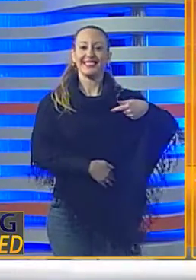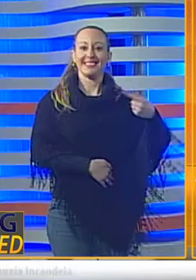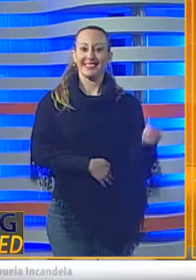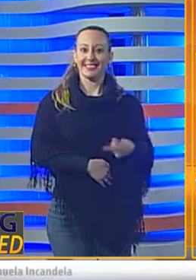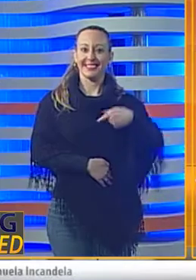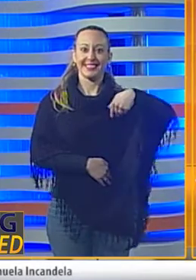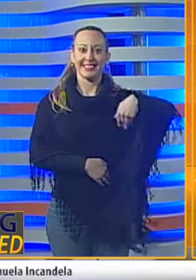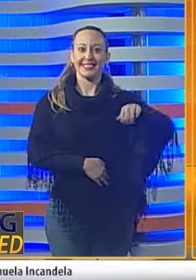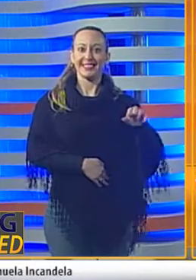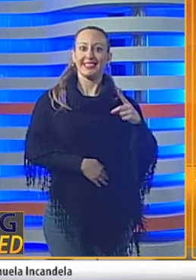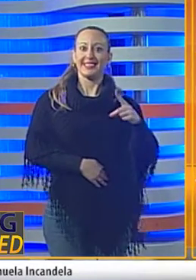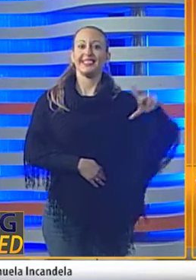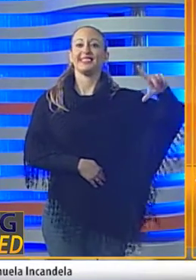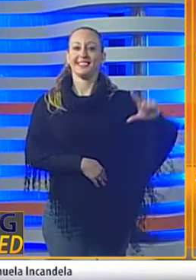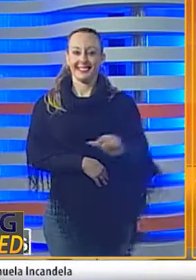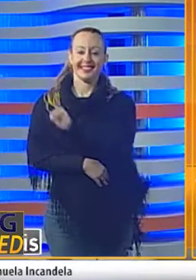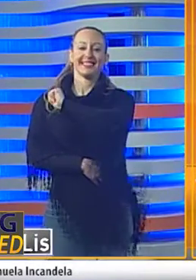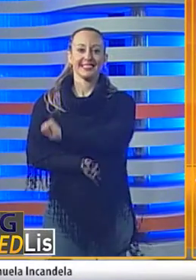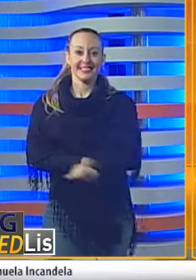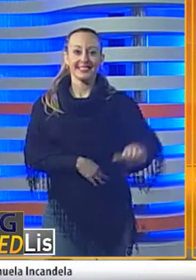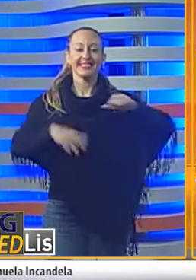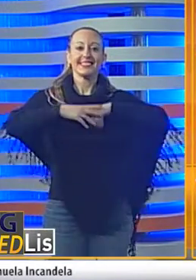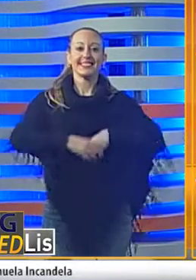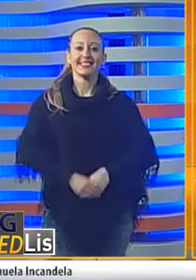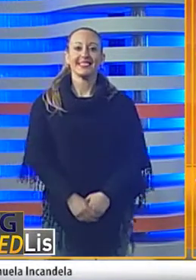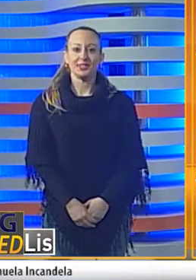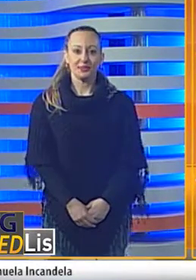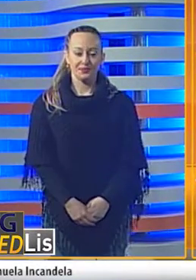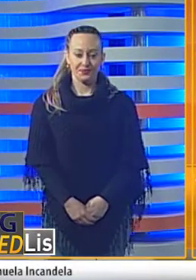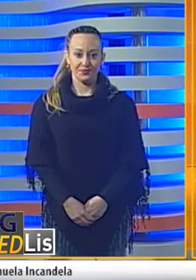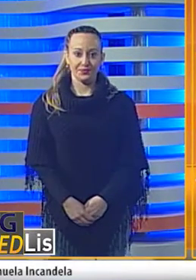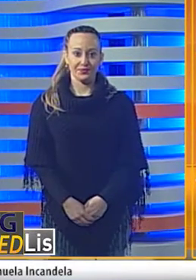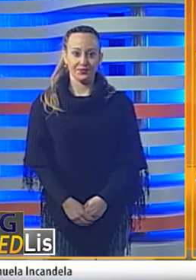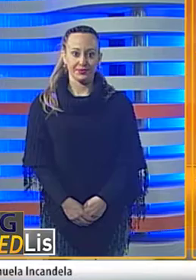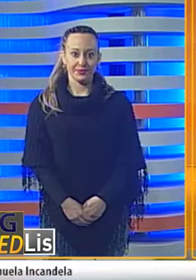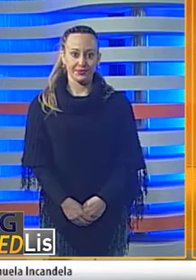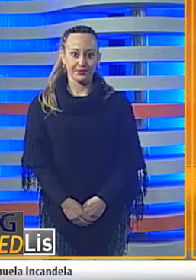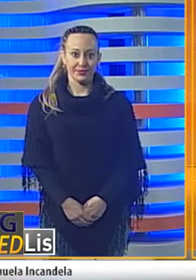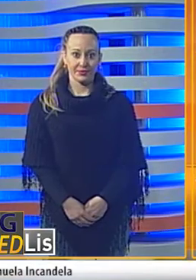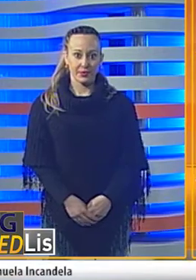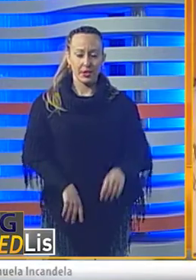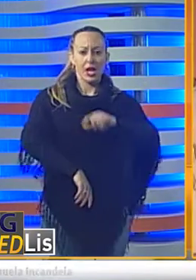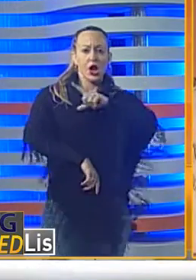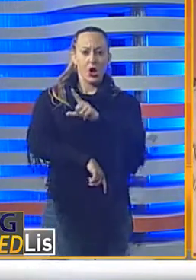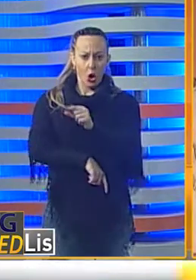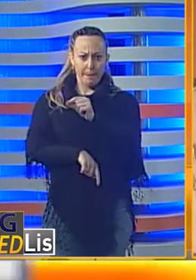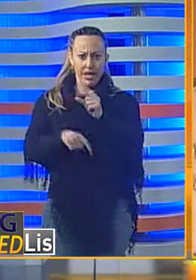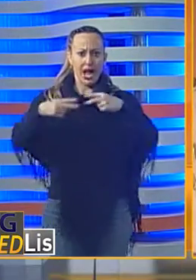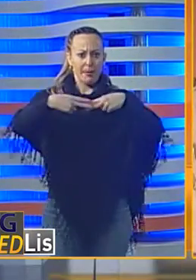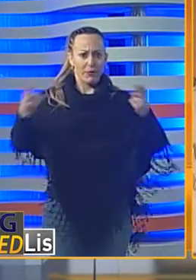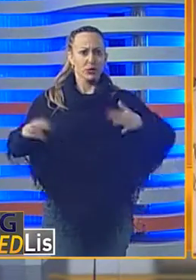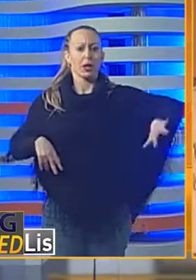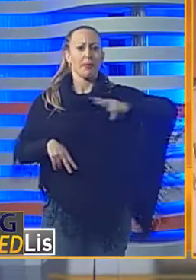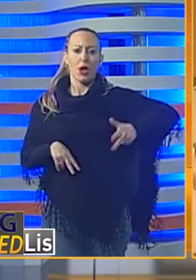Bentrovati al TG Med List, l'informazione nella lingua italiana dei segni a cura della redazione del TG Med.